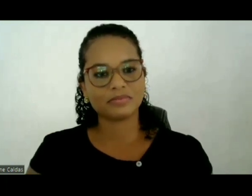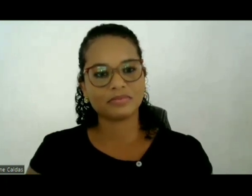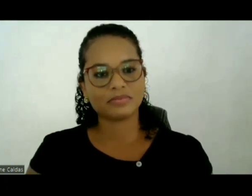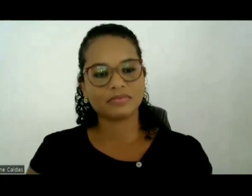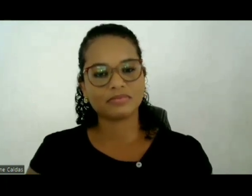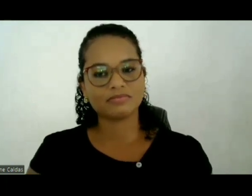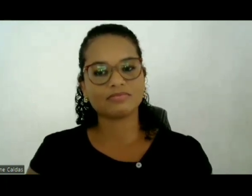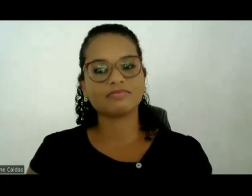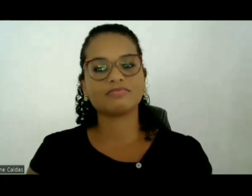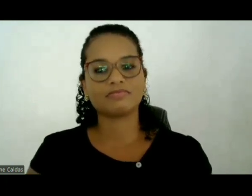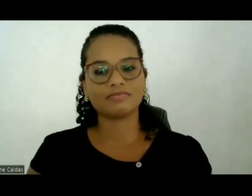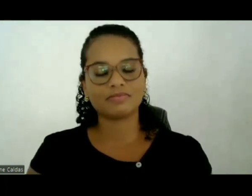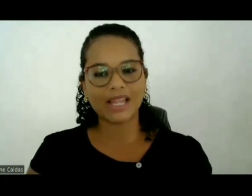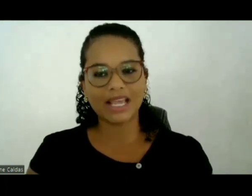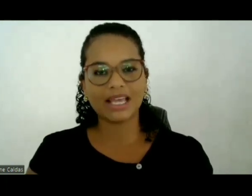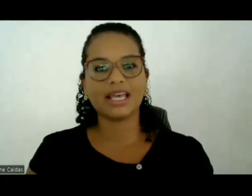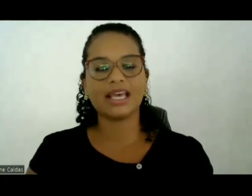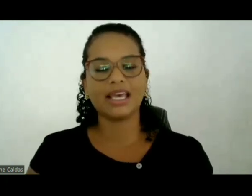é dignidade?